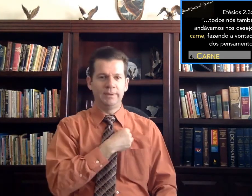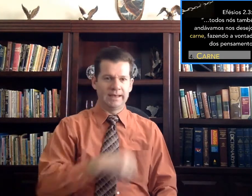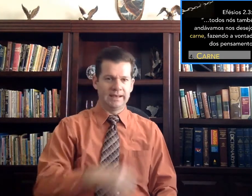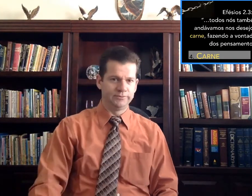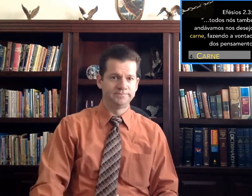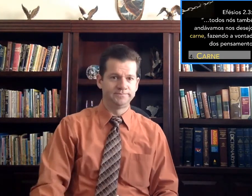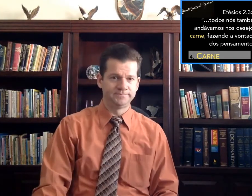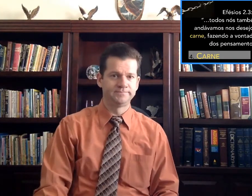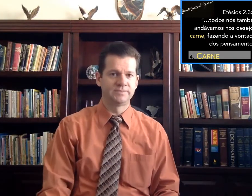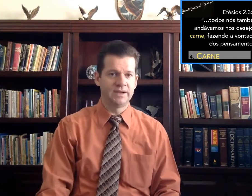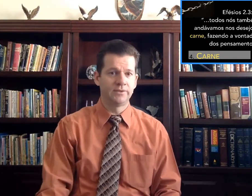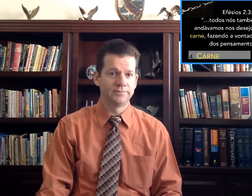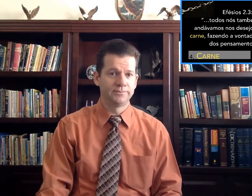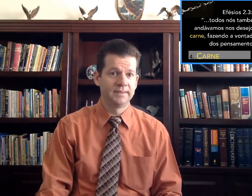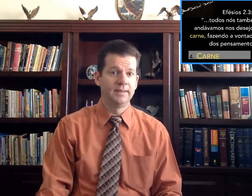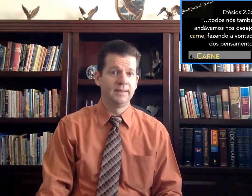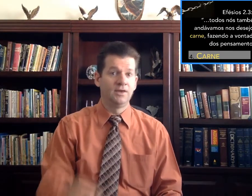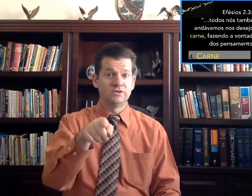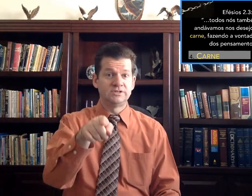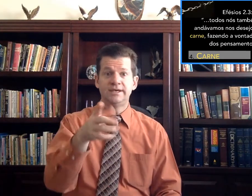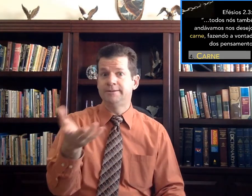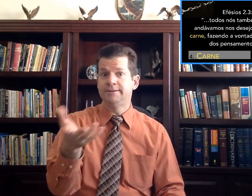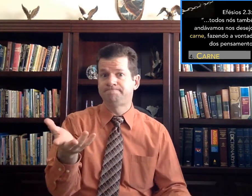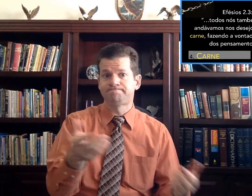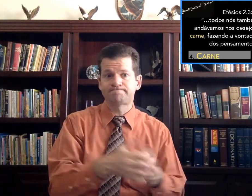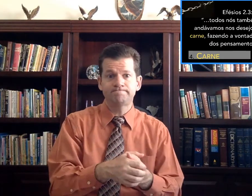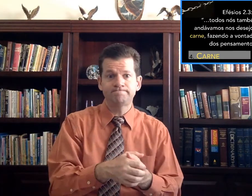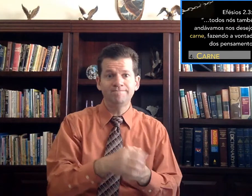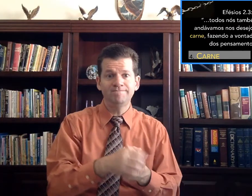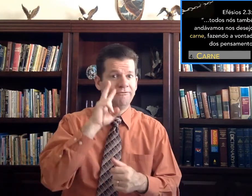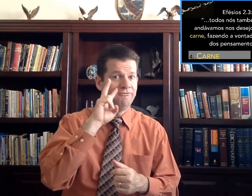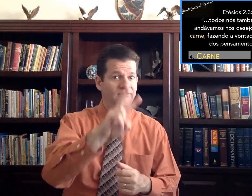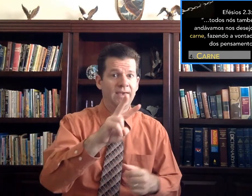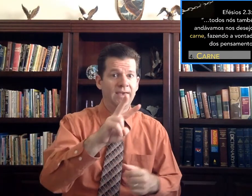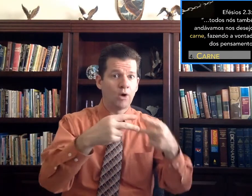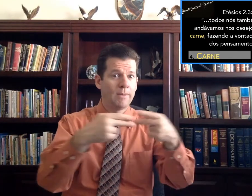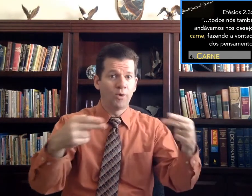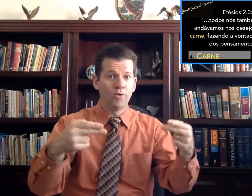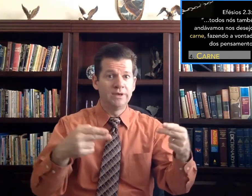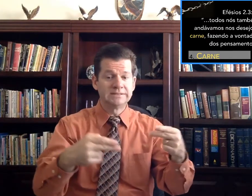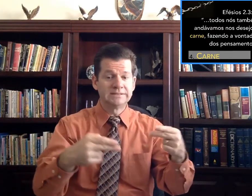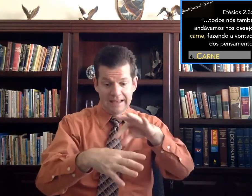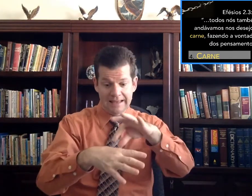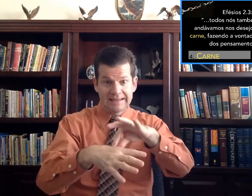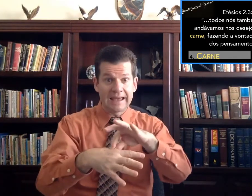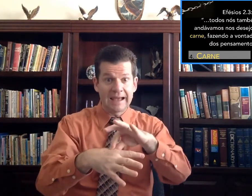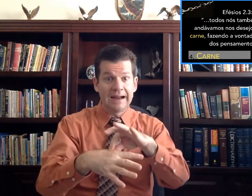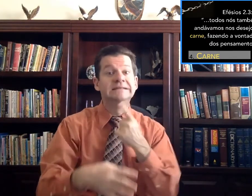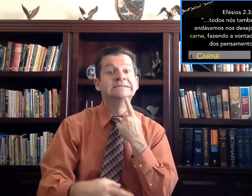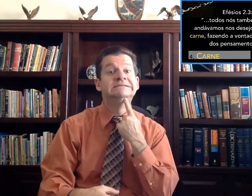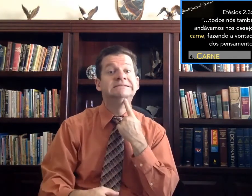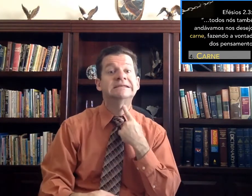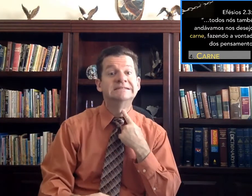pecado. Certo? Você vê alguma coisa que a carne